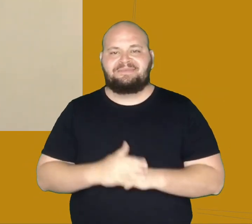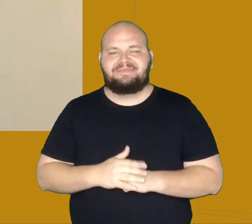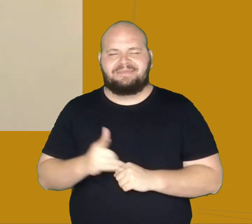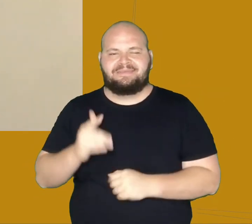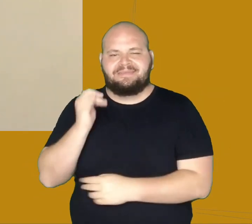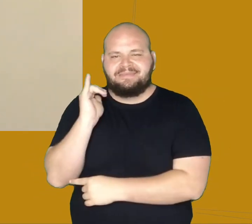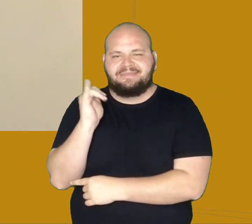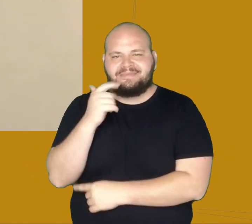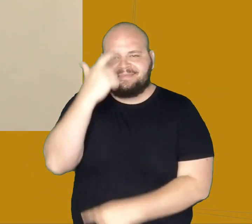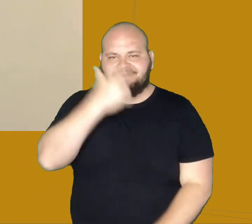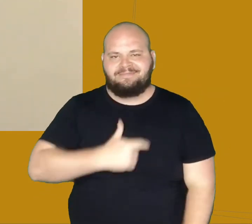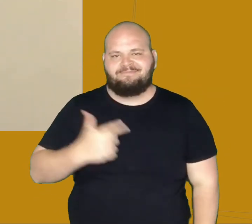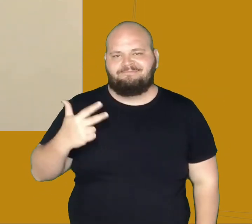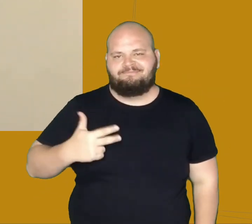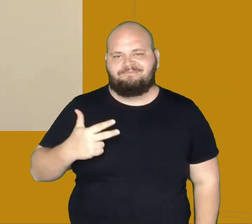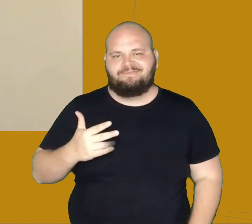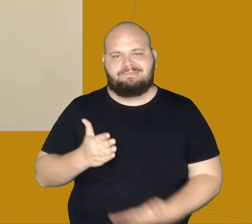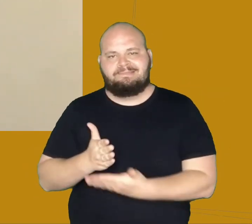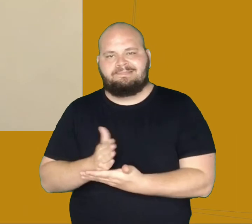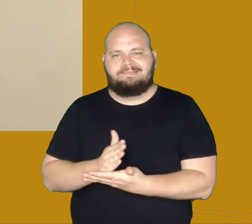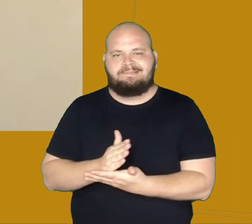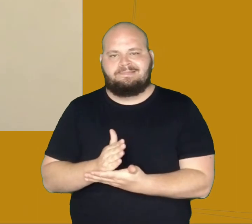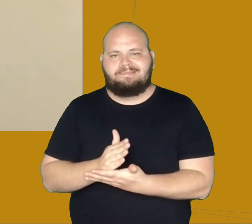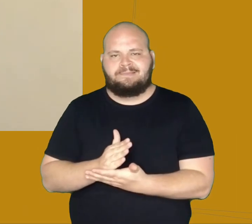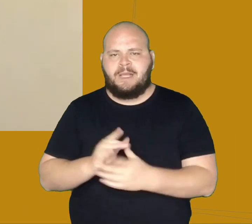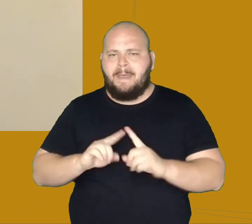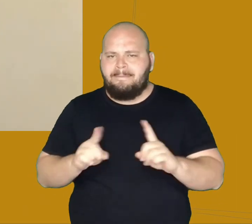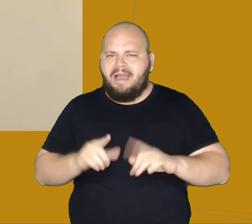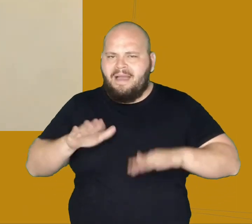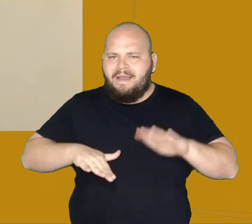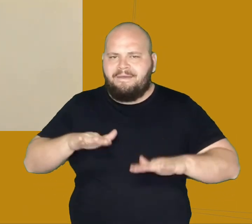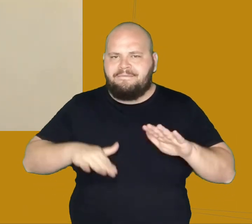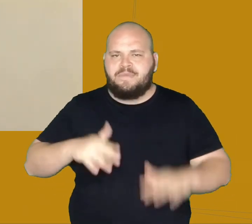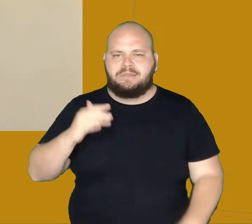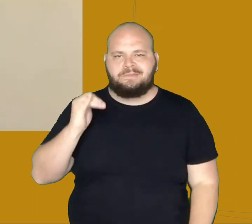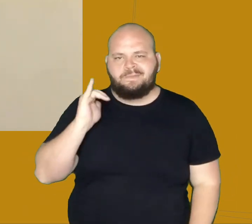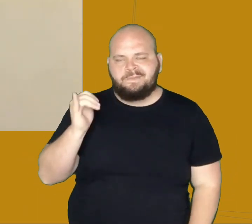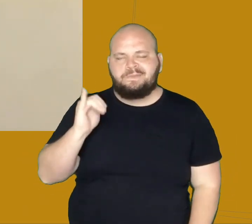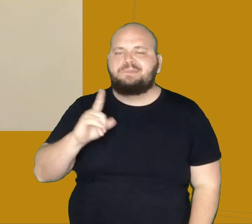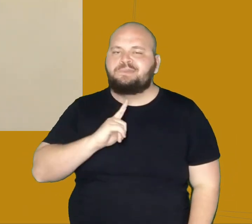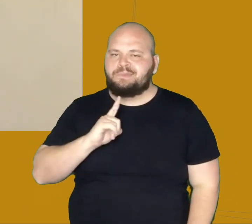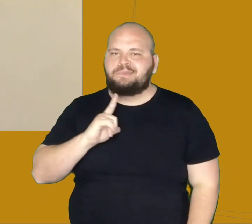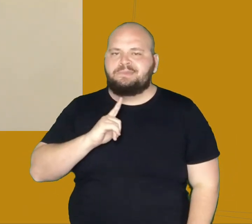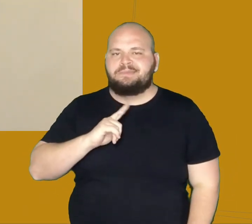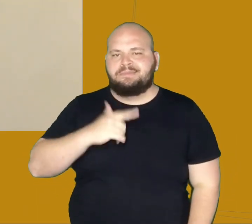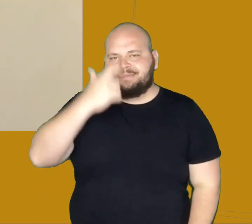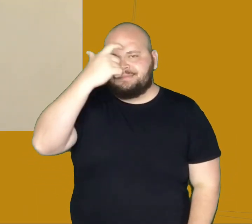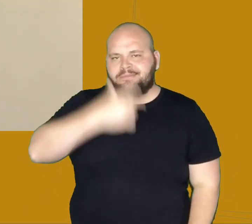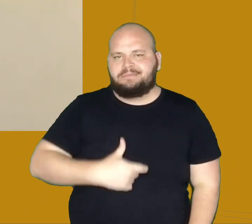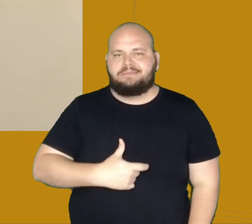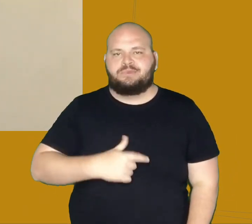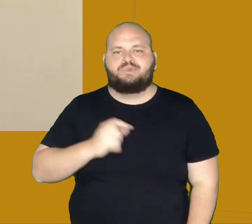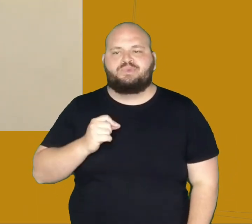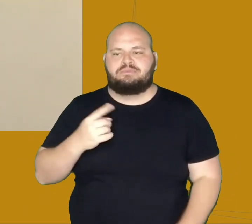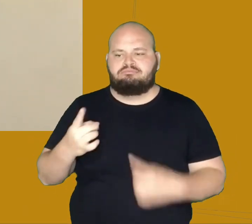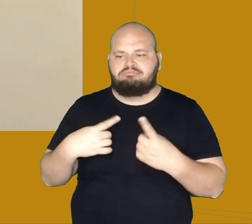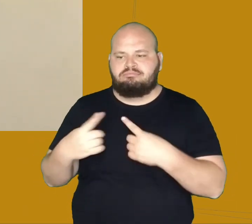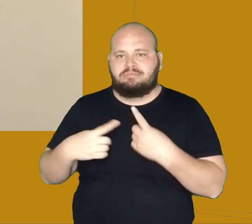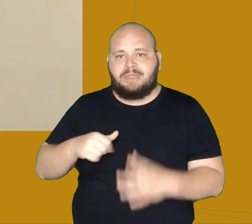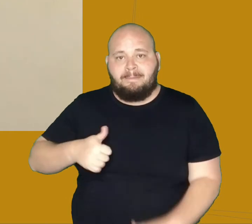é um narrador em terceira pessoa. Mas esse narrador em alguns momentos se apresenta aos leitores em diálogo em primeira